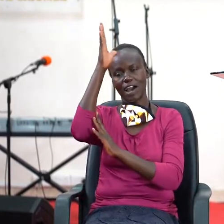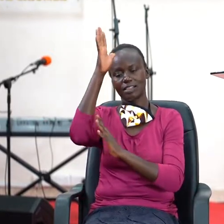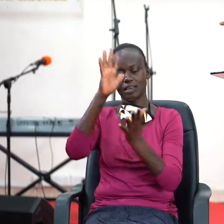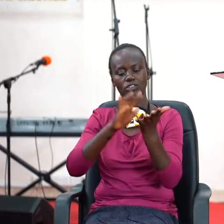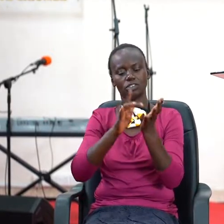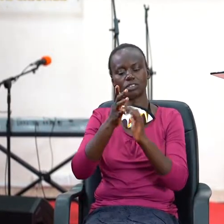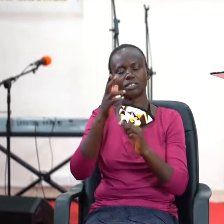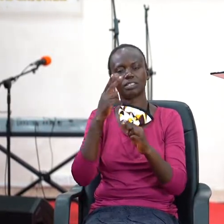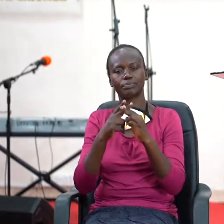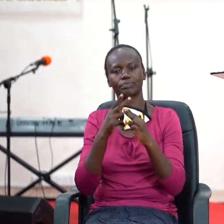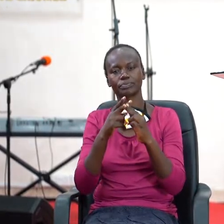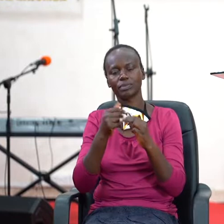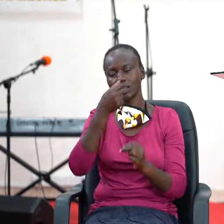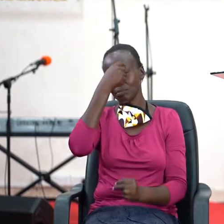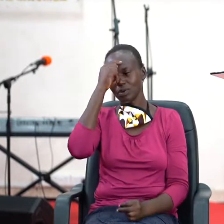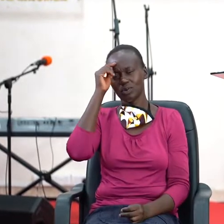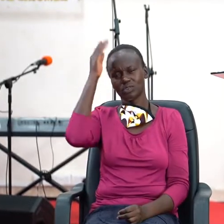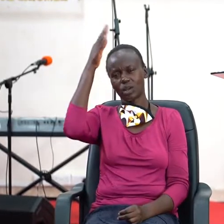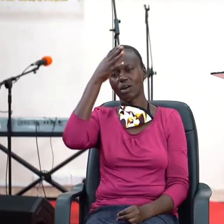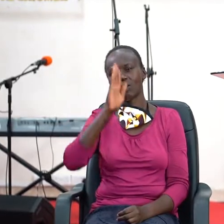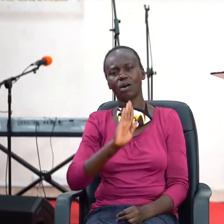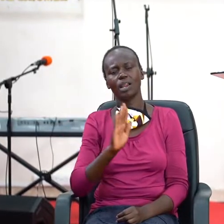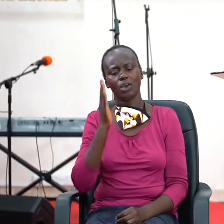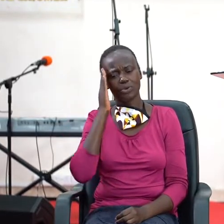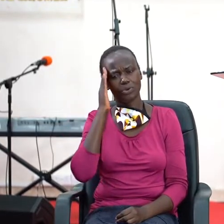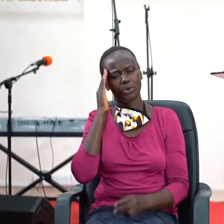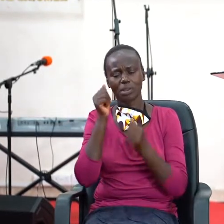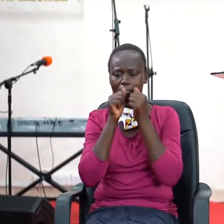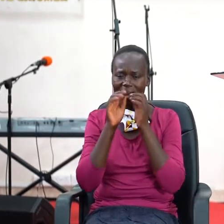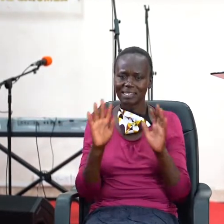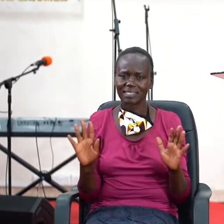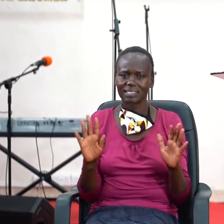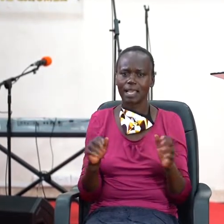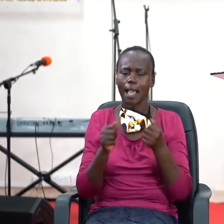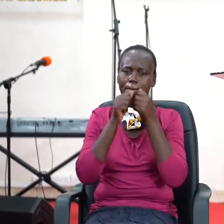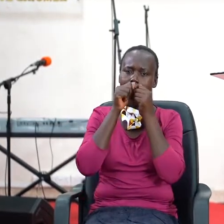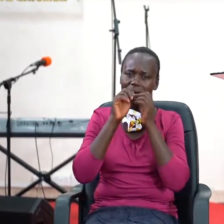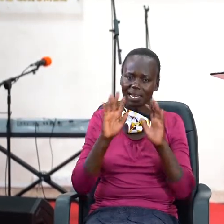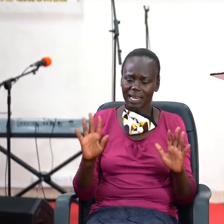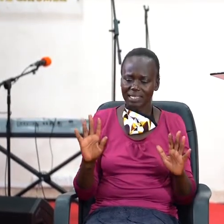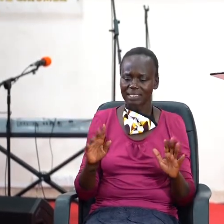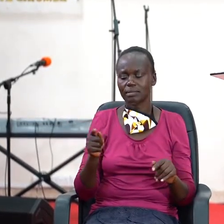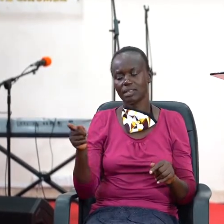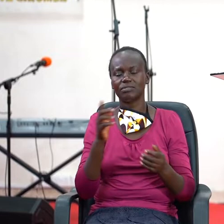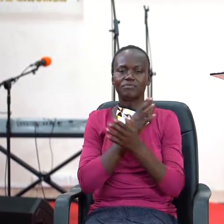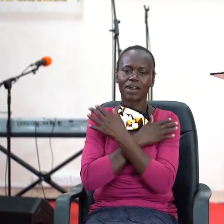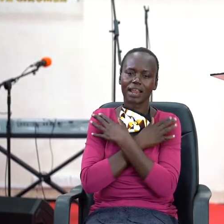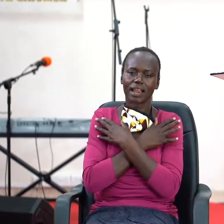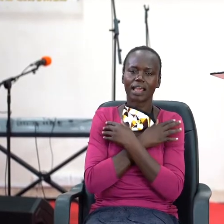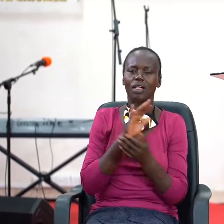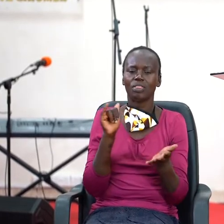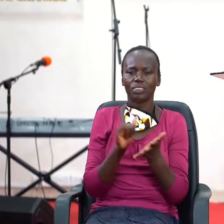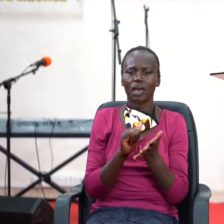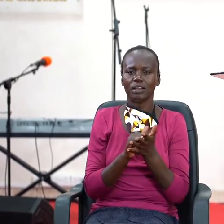la Yesu, kwa sababu wewe ni Mungu ambao unajua kubariki, bariki huyu mpendwa